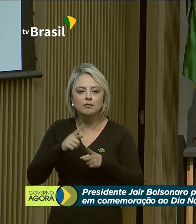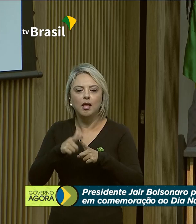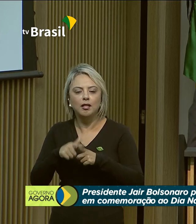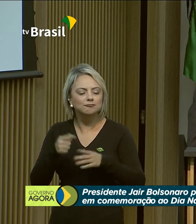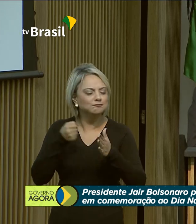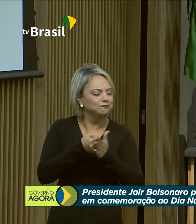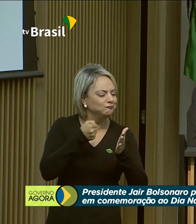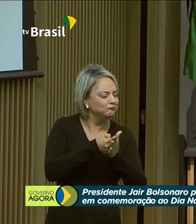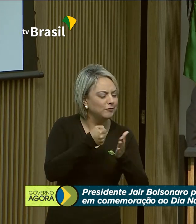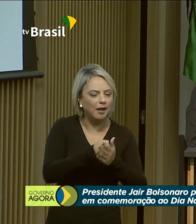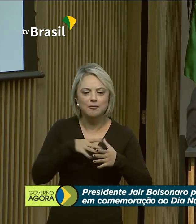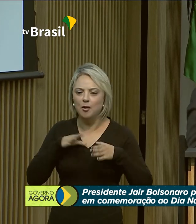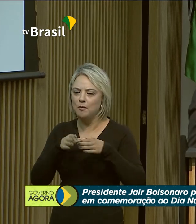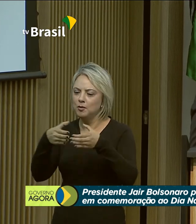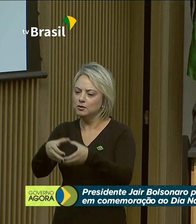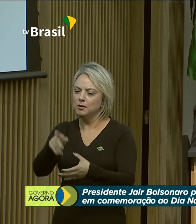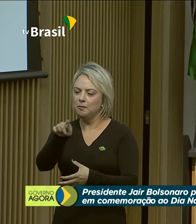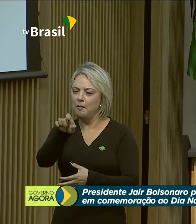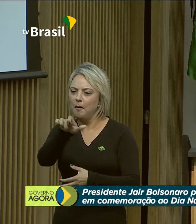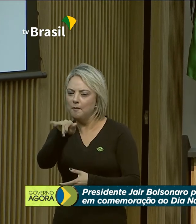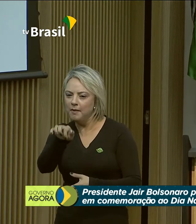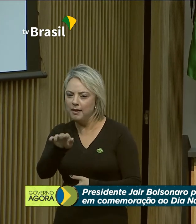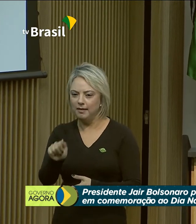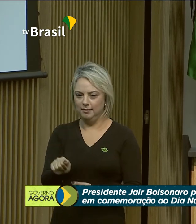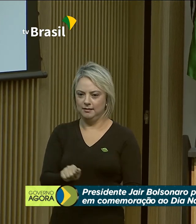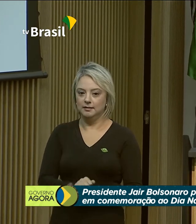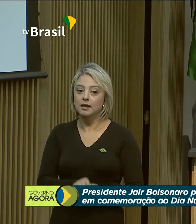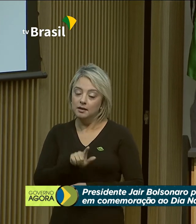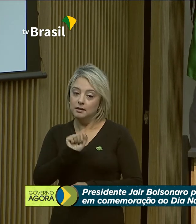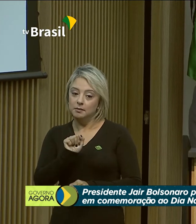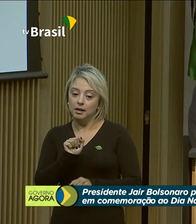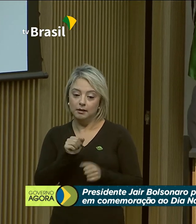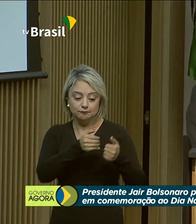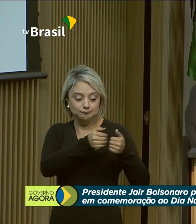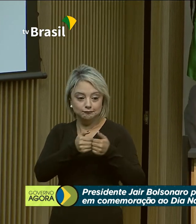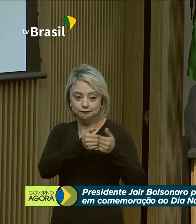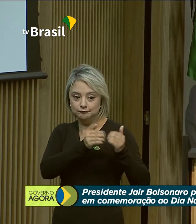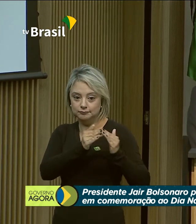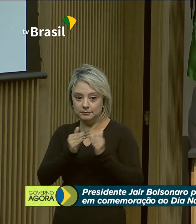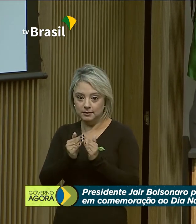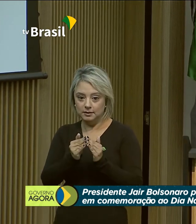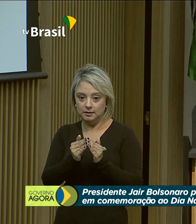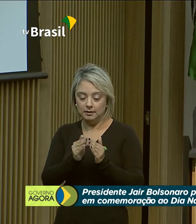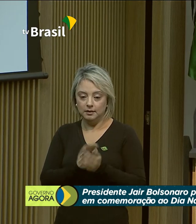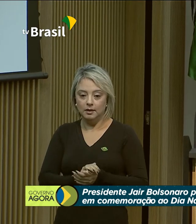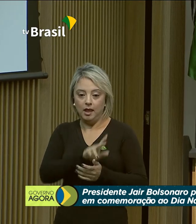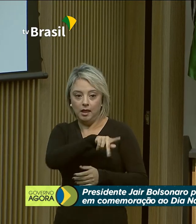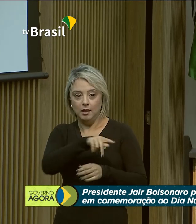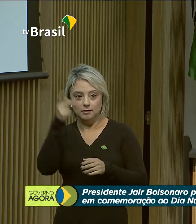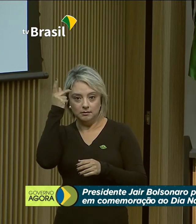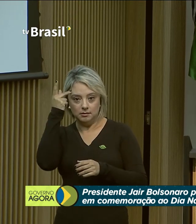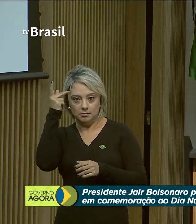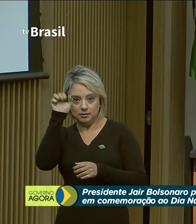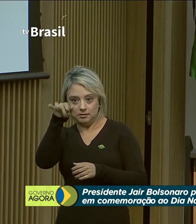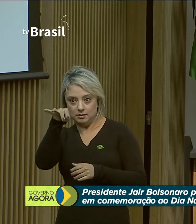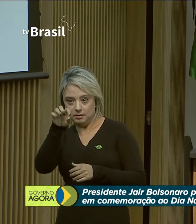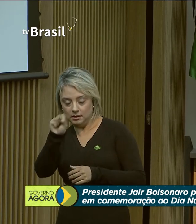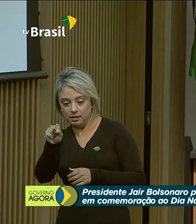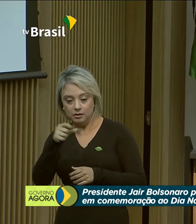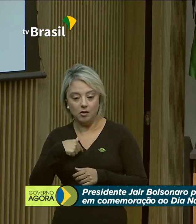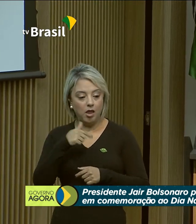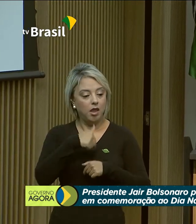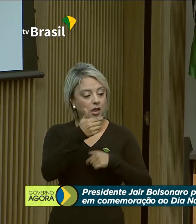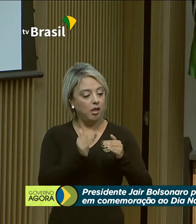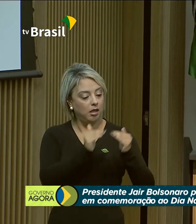o meu Palmeiras de Dudu e Ademir da Guia? Se bem que eram os vizinhos, ele da Baixada Santista e eu